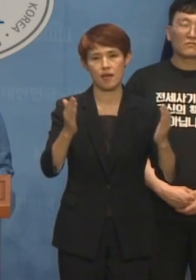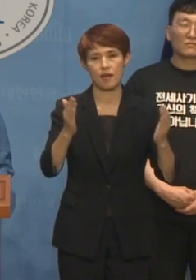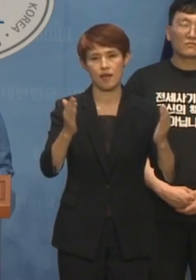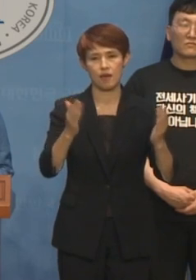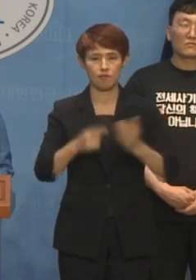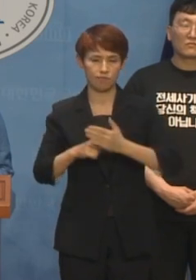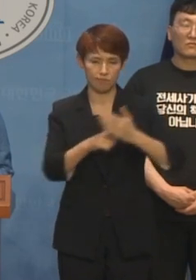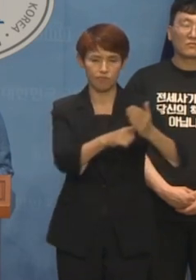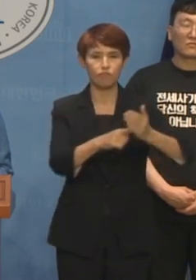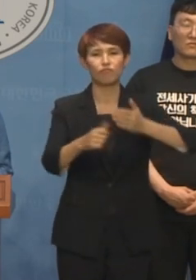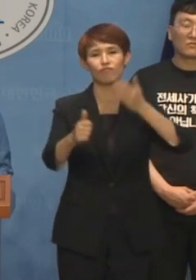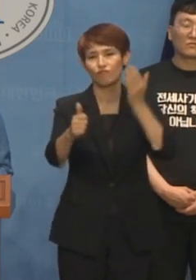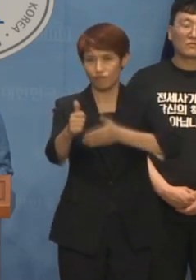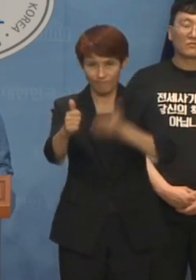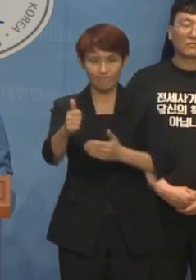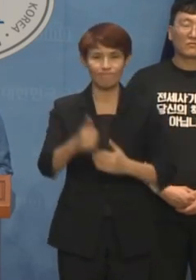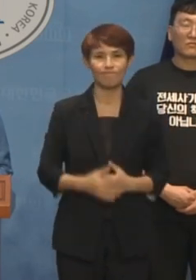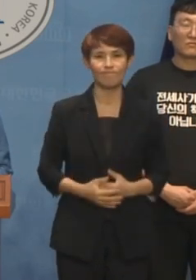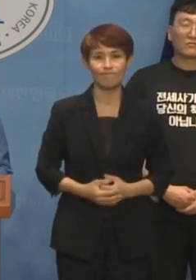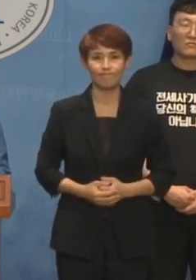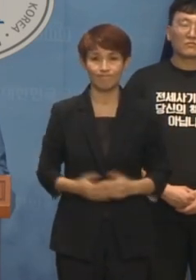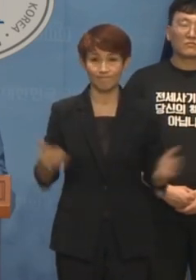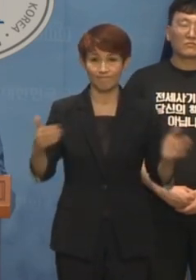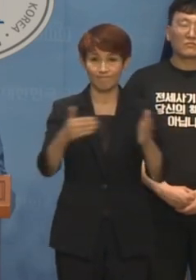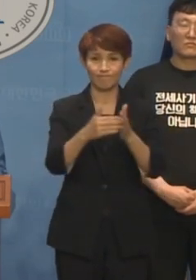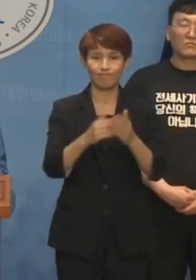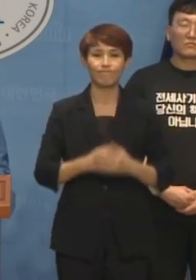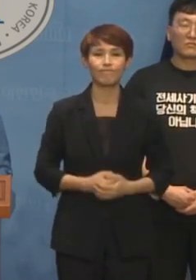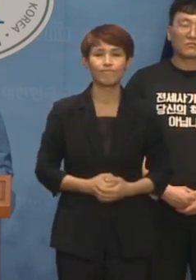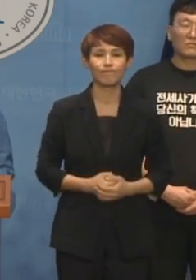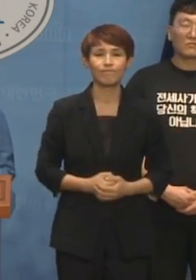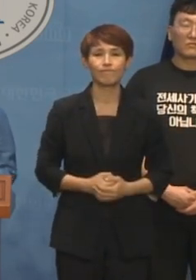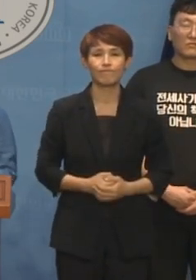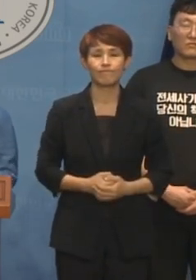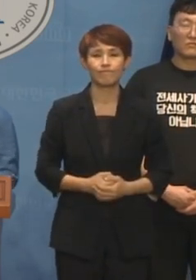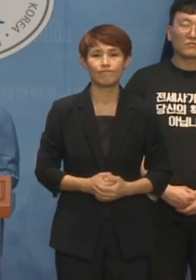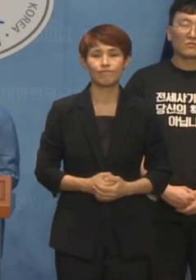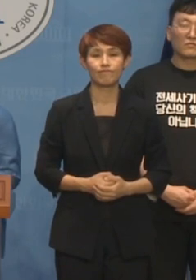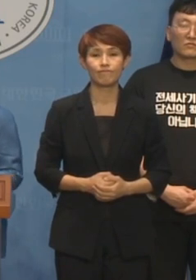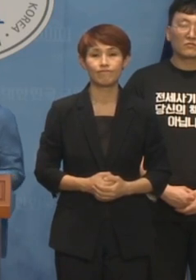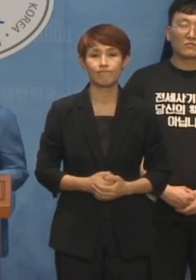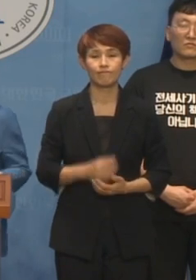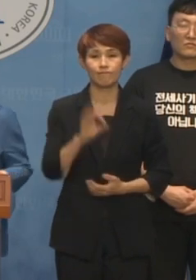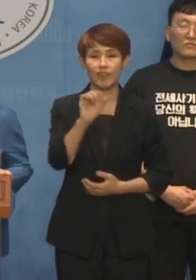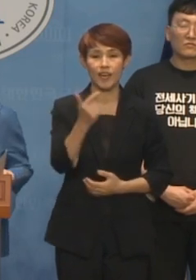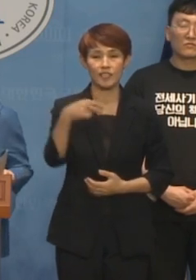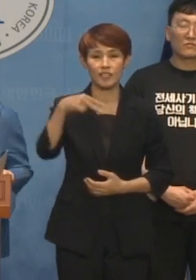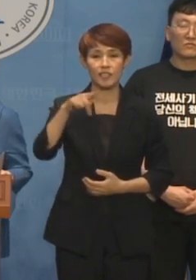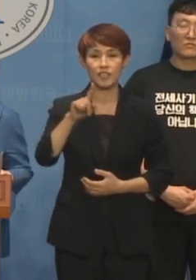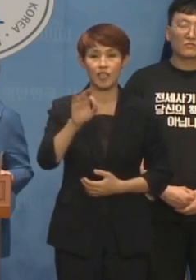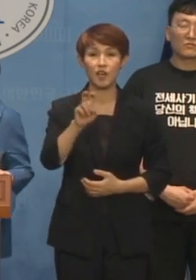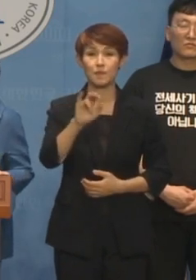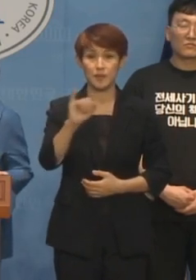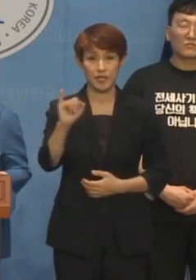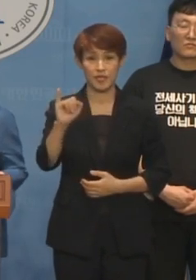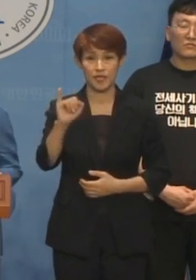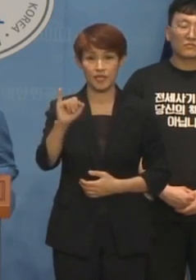추진해 줄 것을 강력하게 촉구합니다. 이상입니다. 제 말씀 마치고 우리 안상미